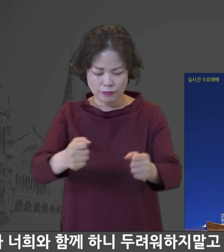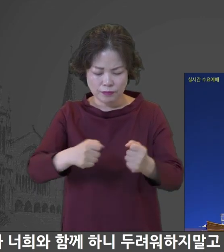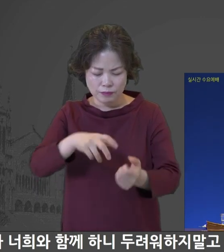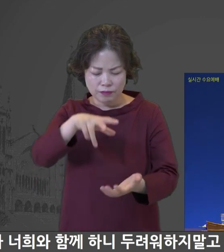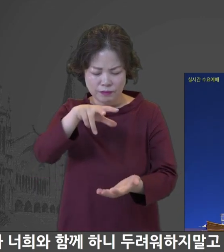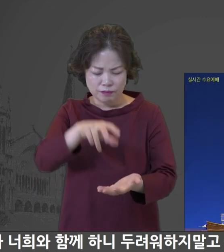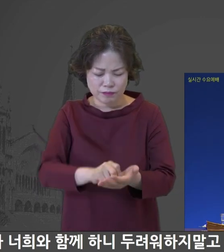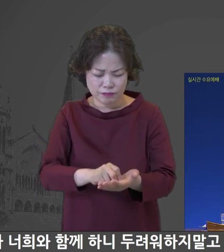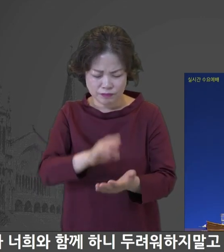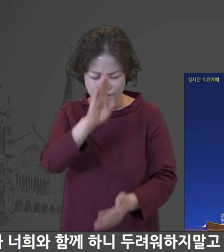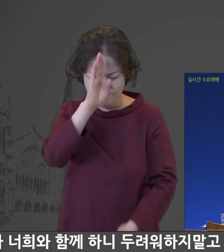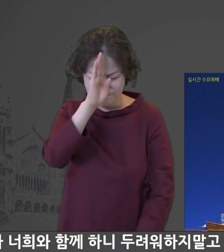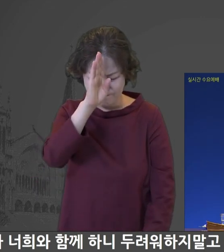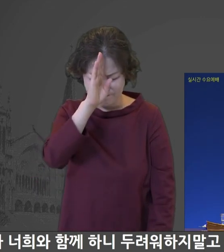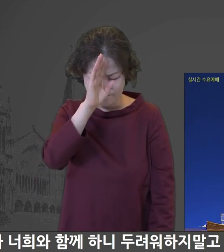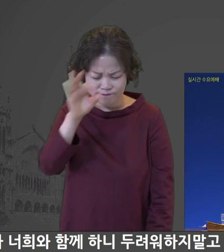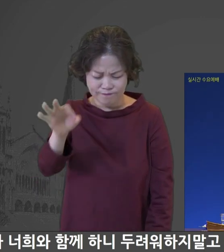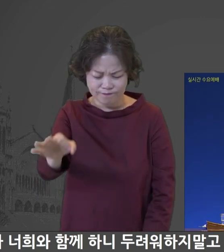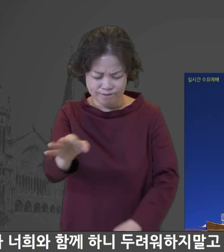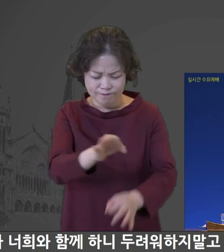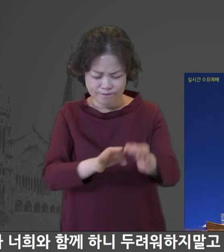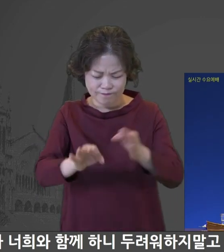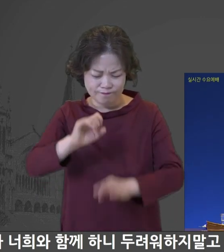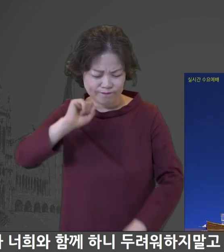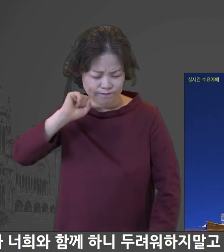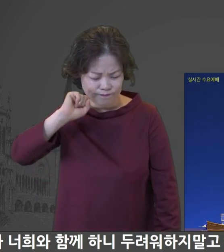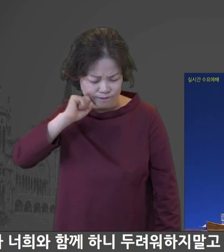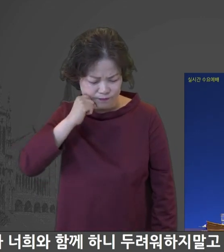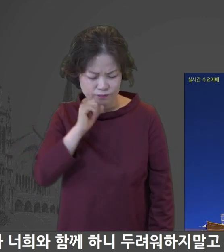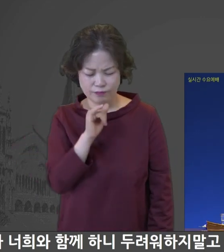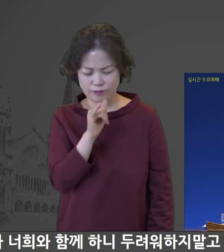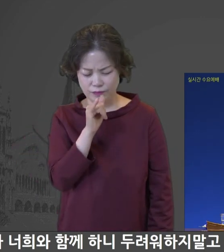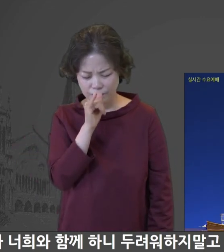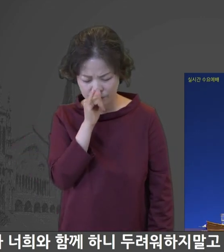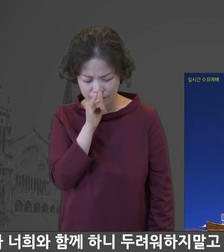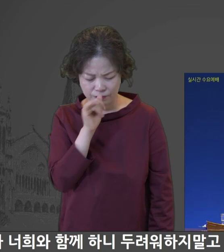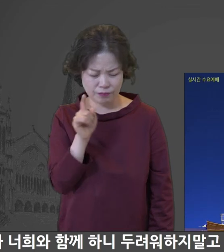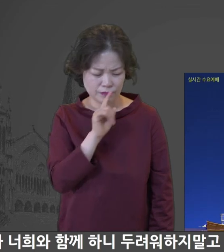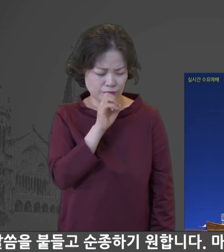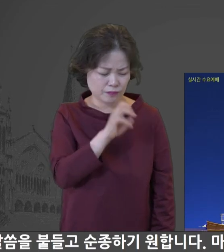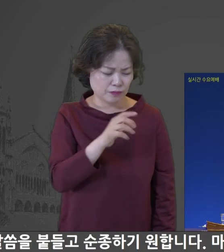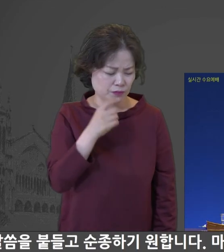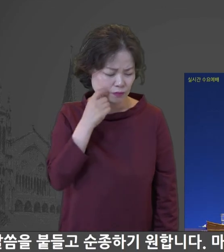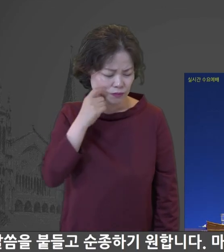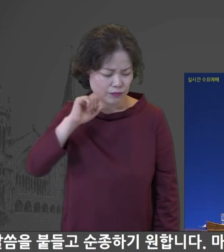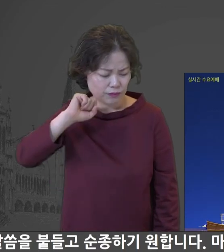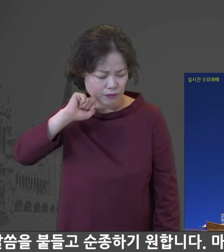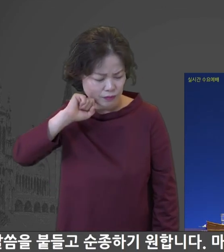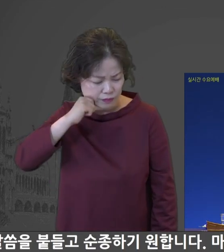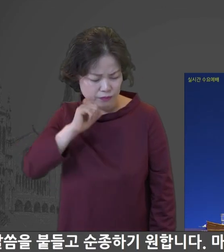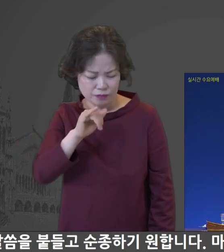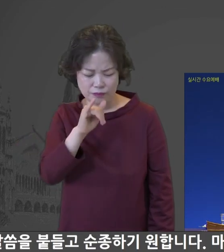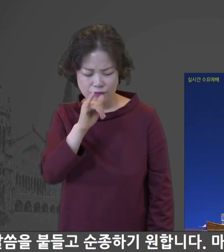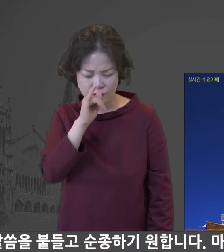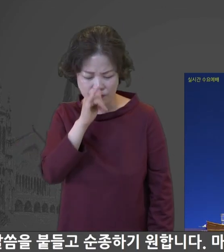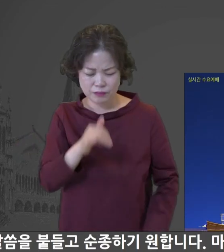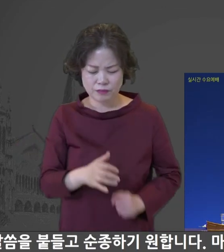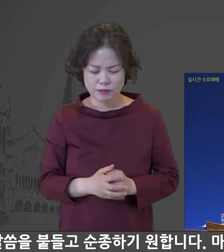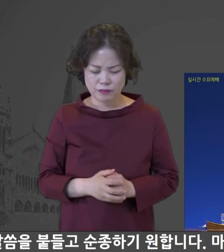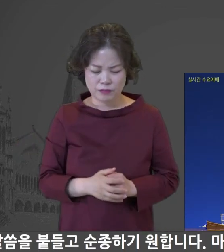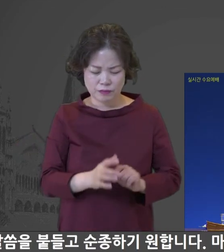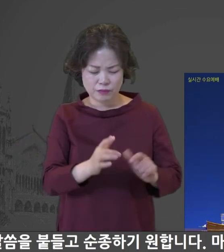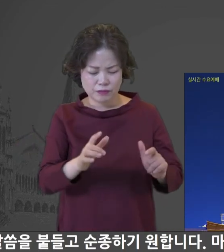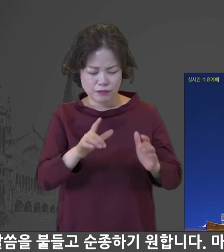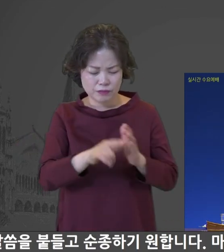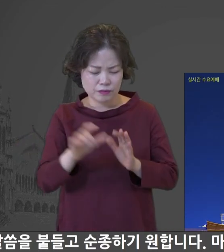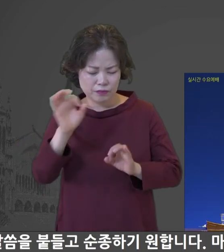문제로, 경제적인 문제로 어려움을 겪는 성도님들 많이 있습니다. 아무에게도 말 못하지 않는 어려움이 있을 줄 압니다. 그들을 이